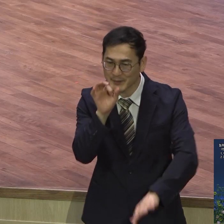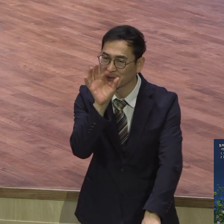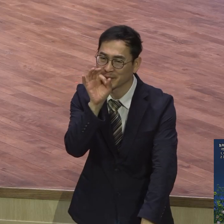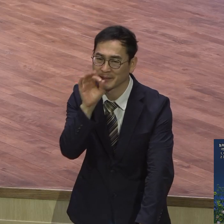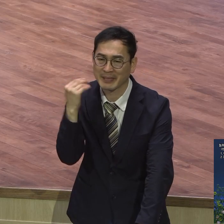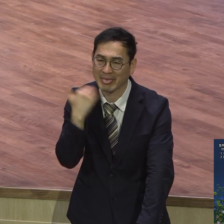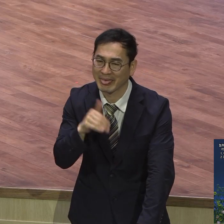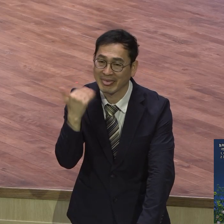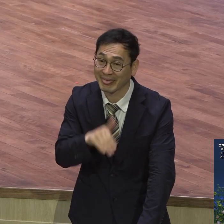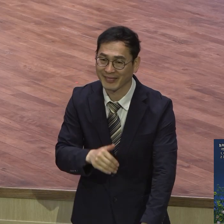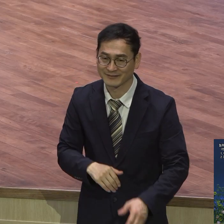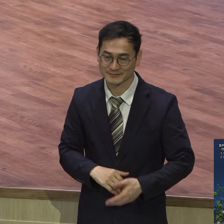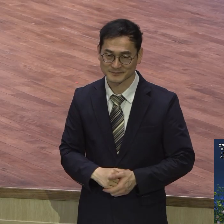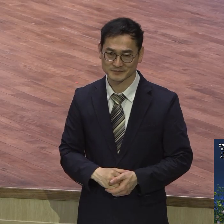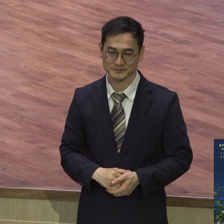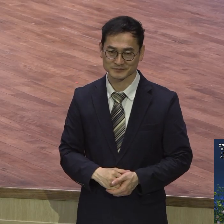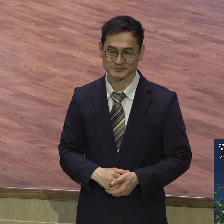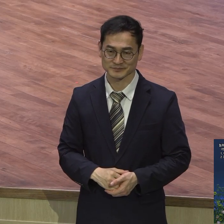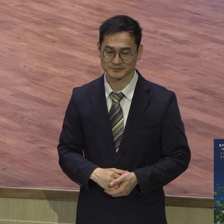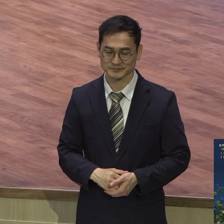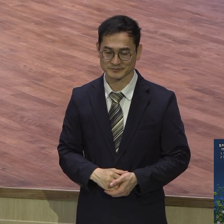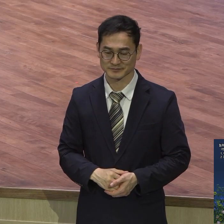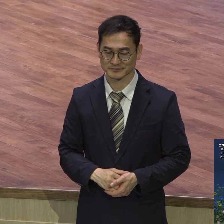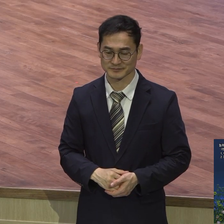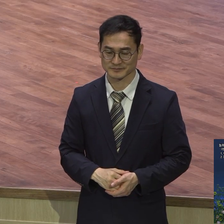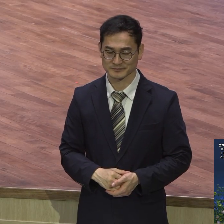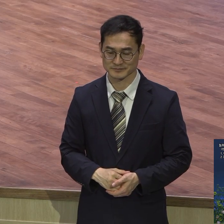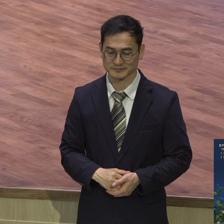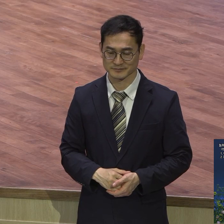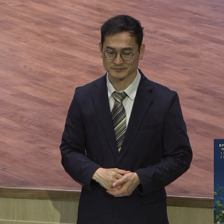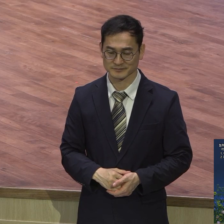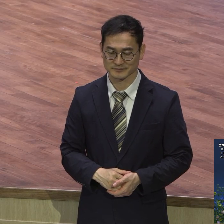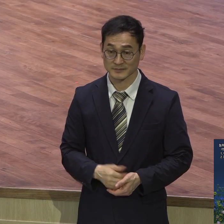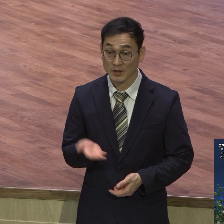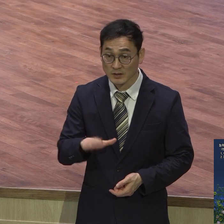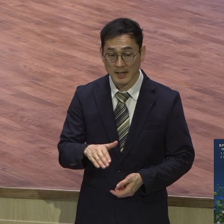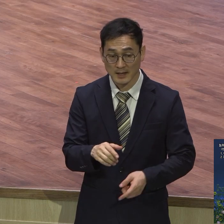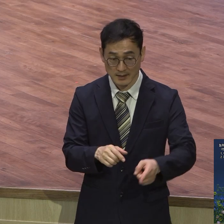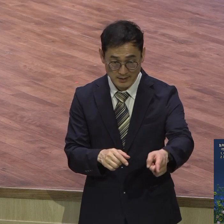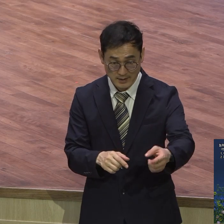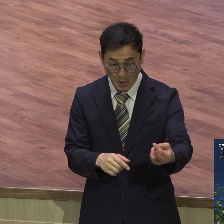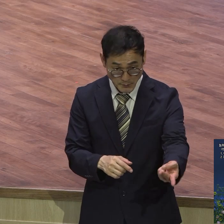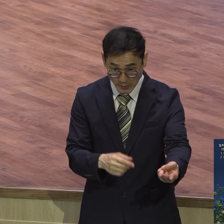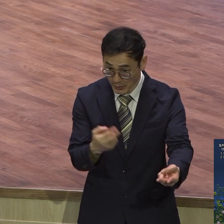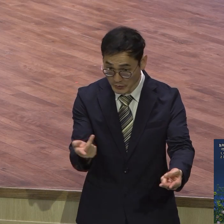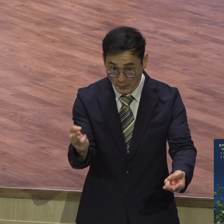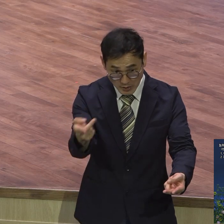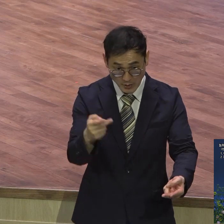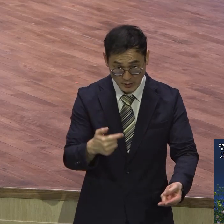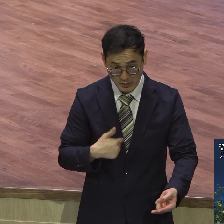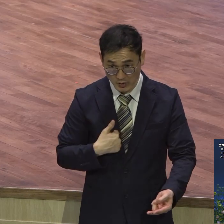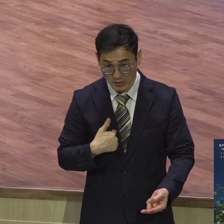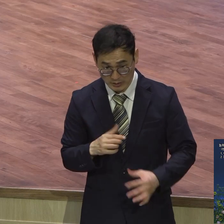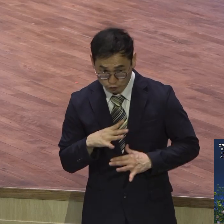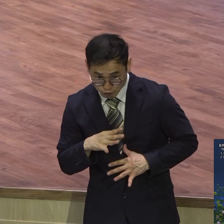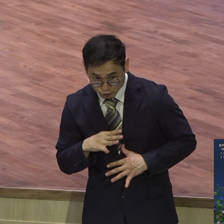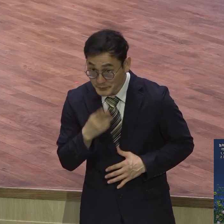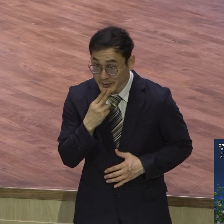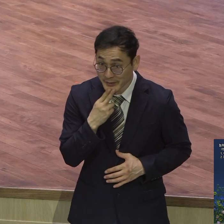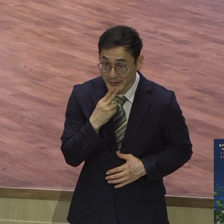못하겠지요 없다 이거지 하나님도 없고 목사도 없고 안 보여 하나도 없어 내가